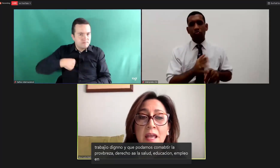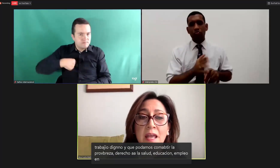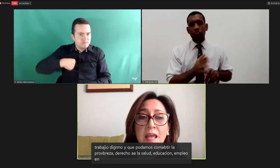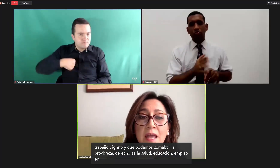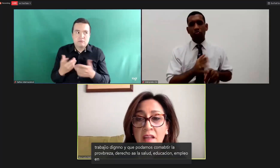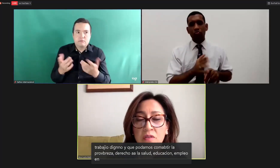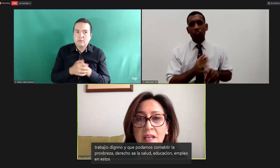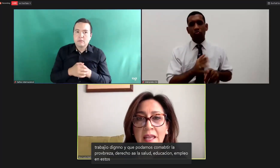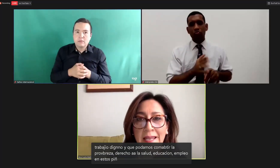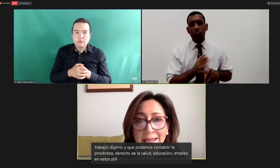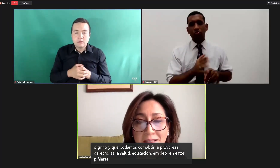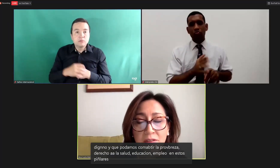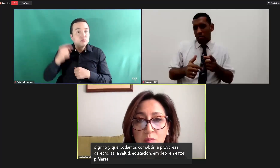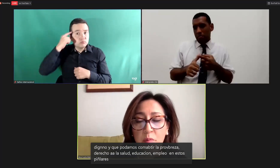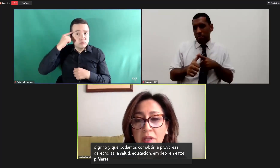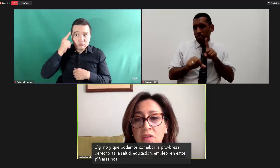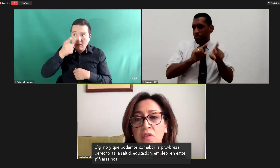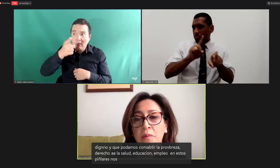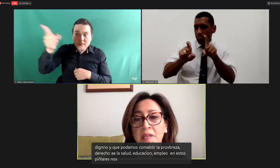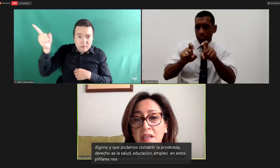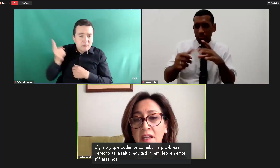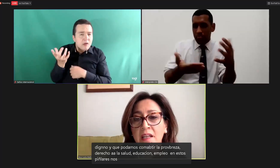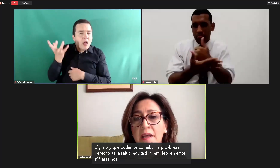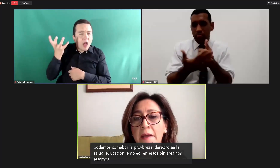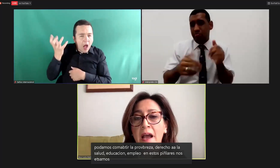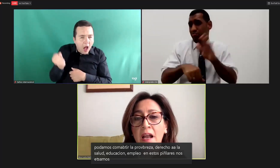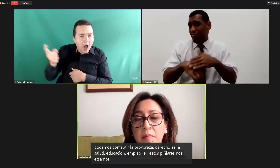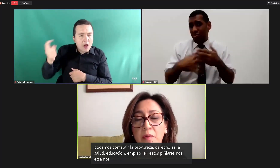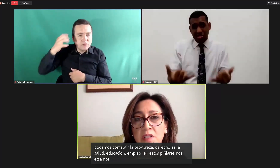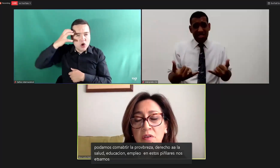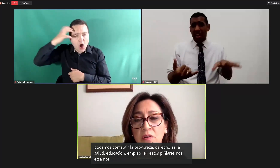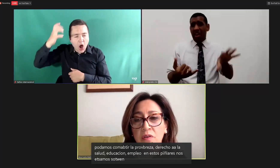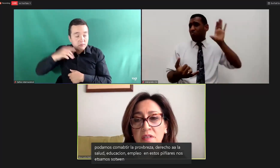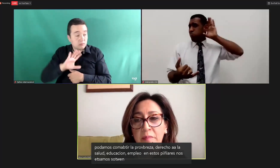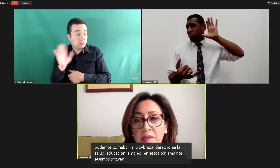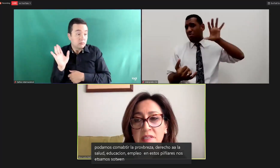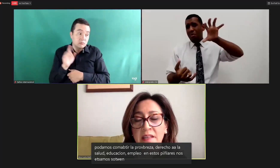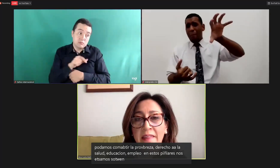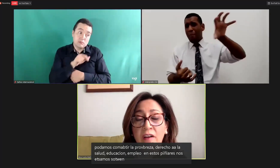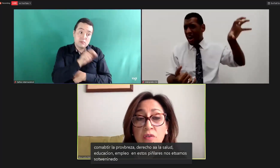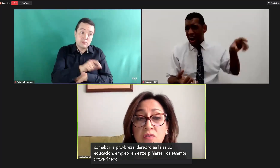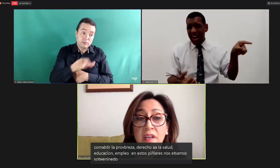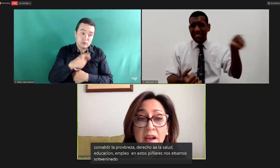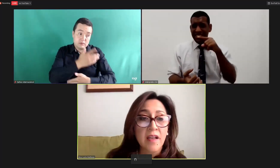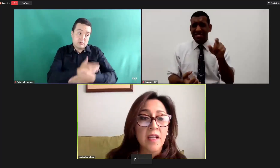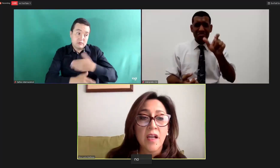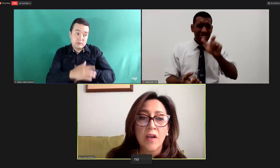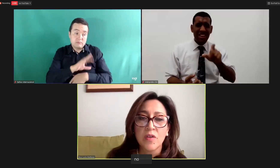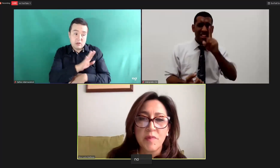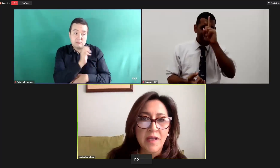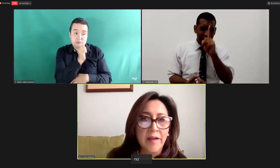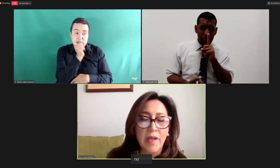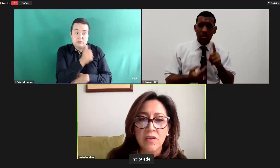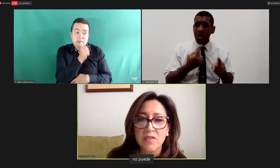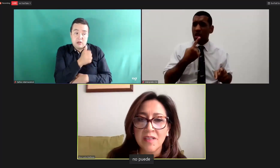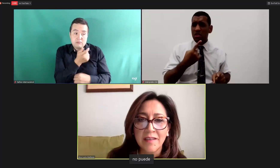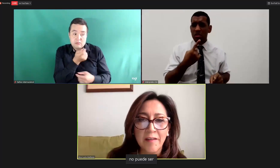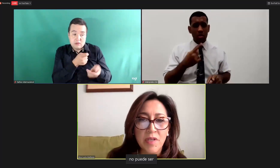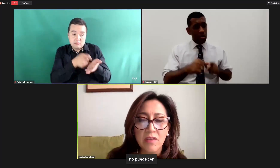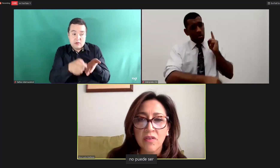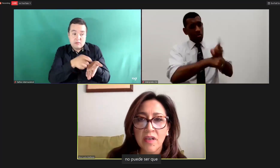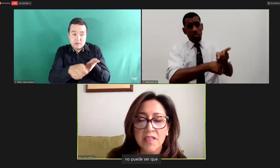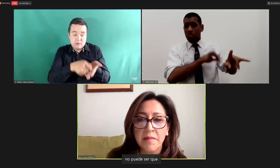información. Están estados en estos momentos que obliguen a la población con discapacidad a costear los